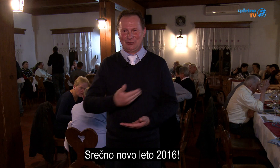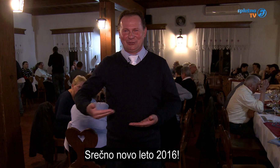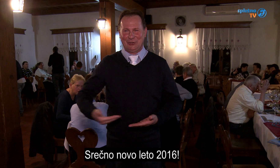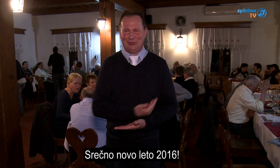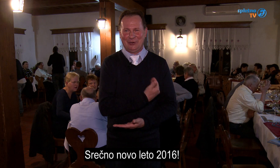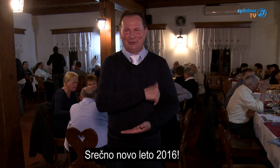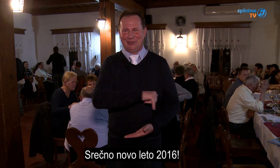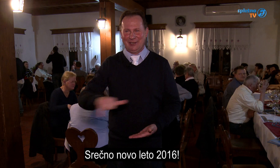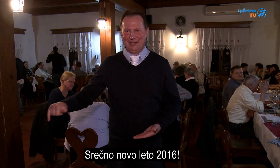Srečno novo leto